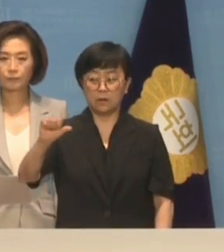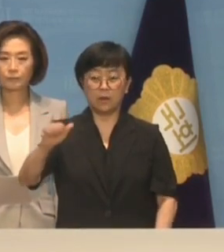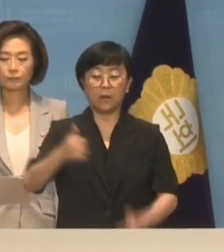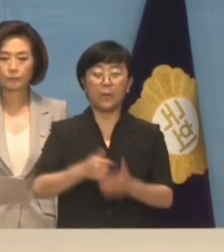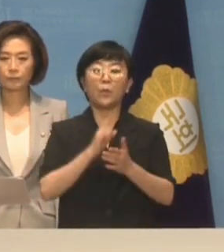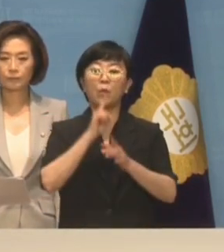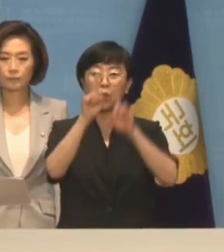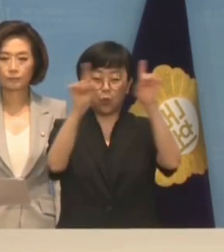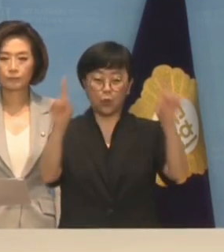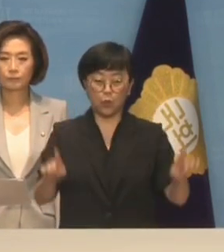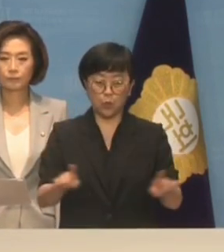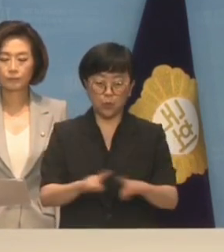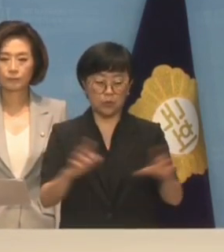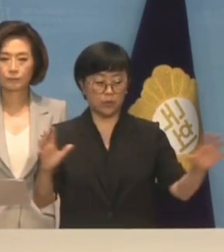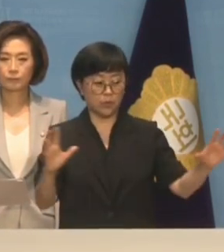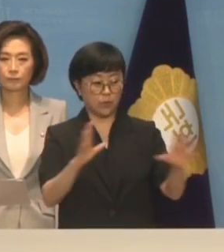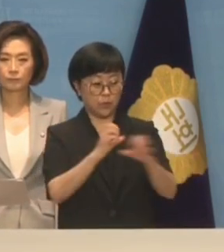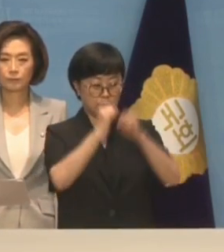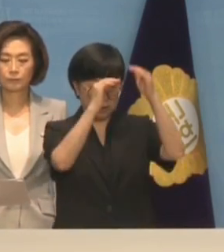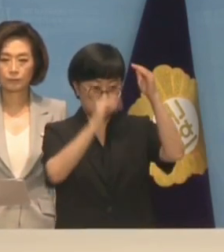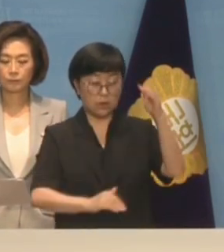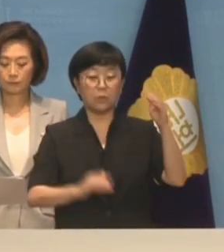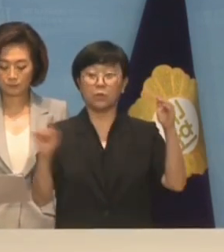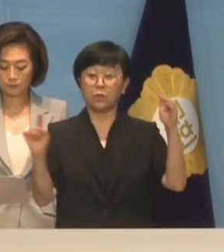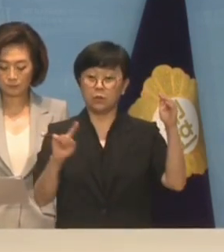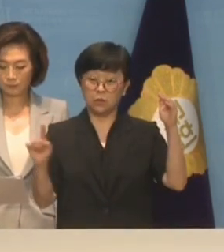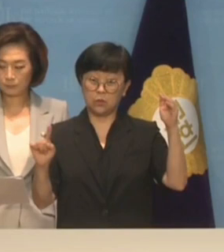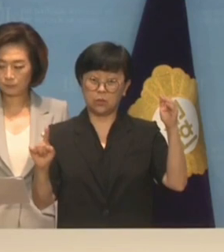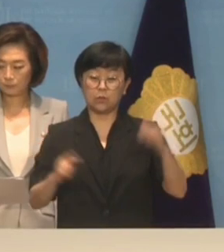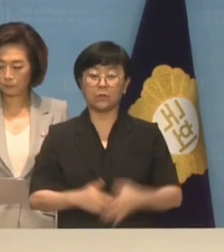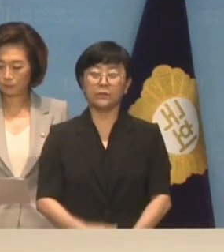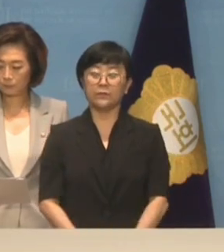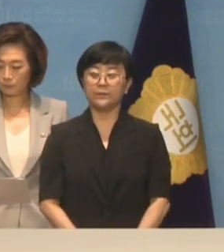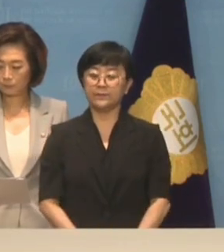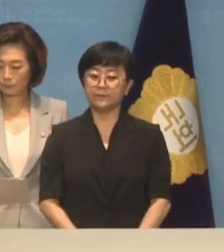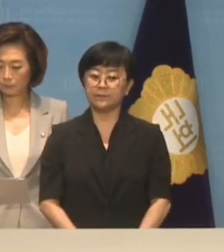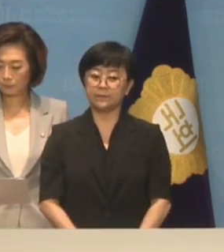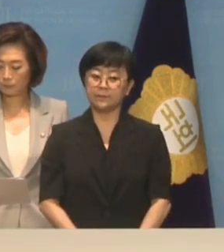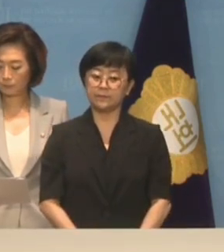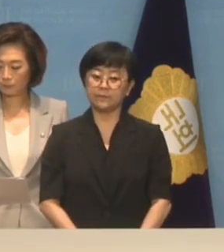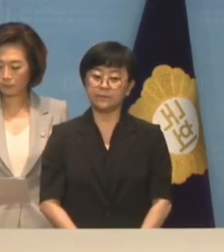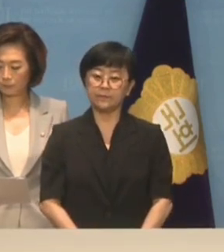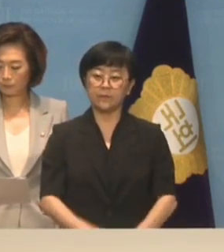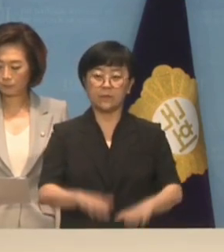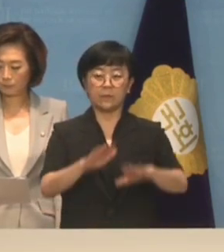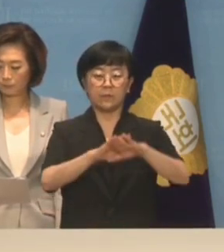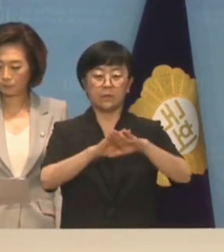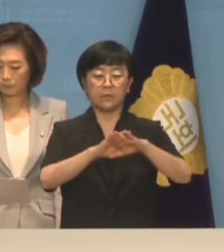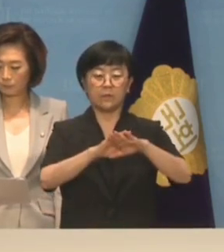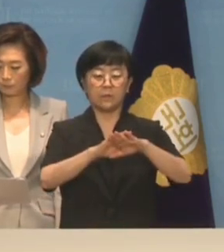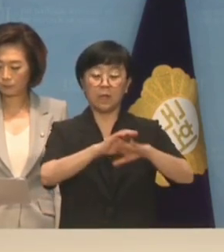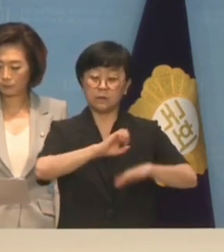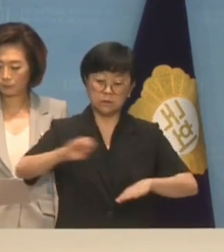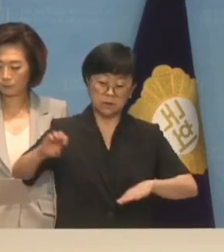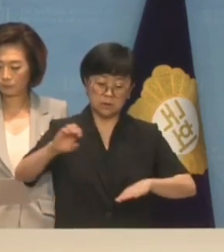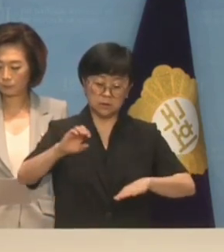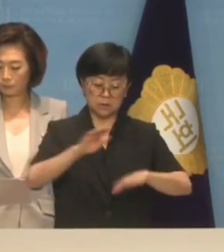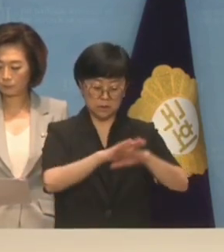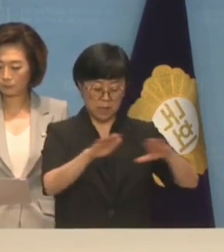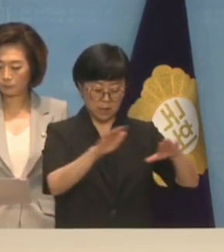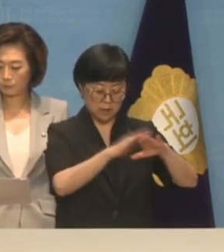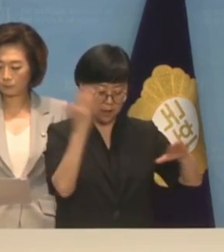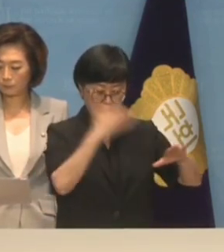쓴 보고서의 요약본을 보면 이렇게 돼 있어요. 이 처리 오염수, 여기에